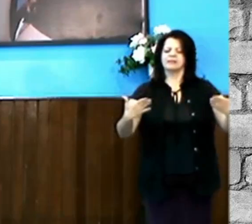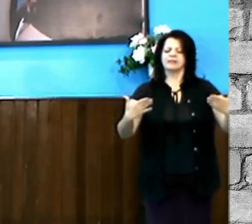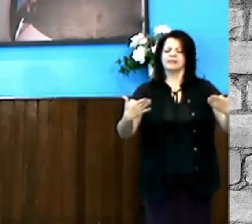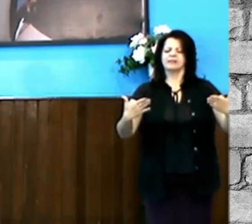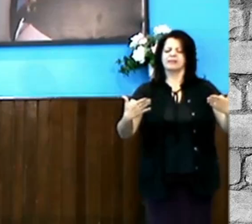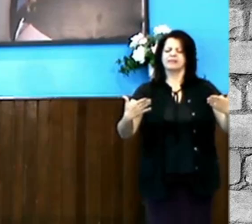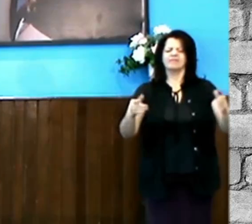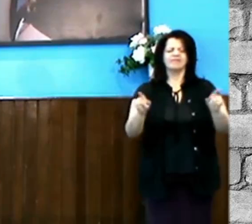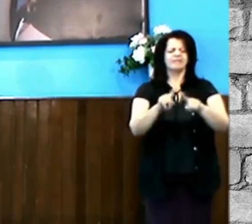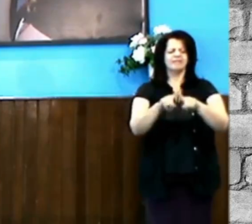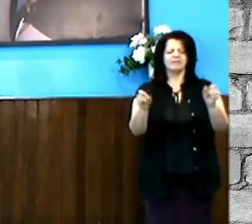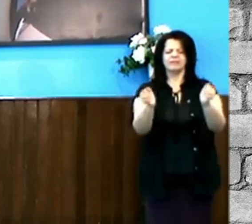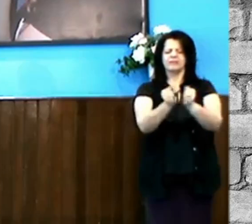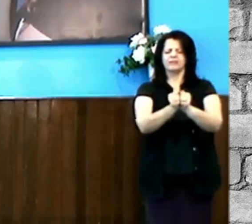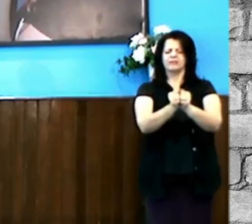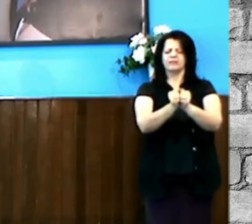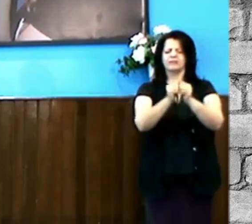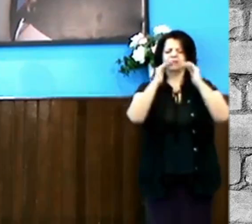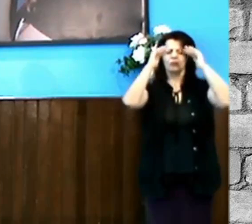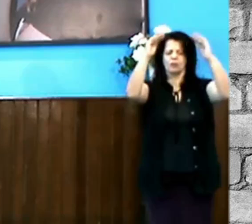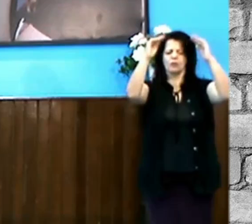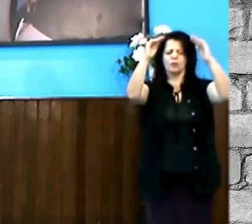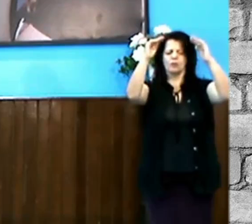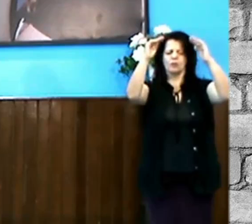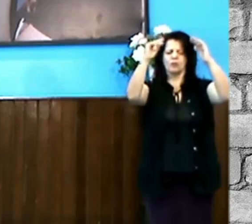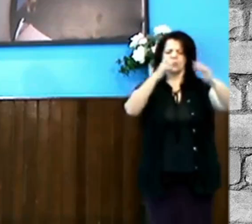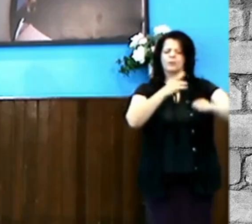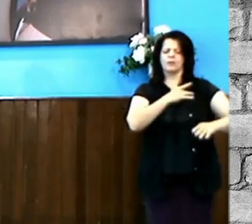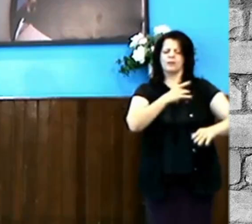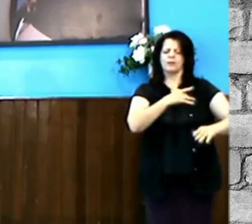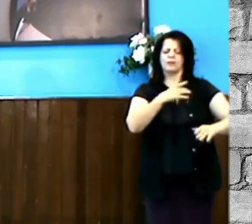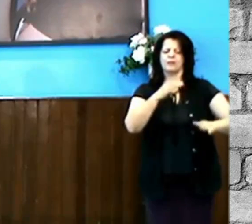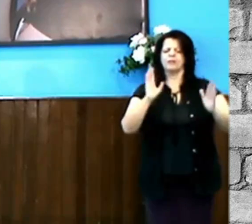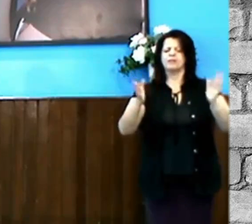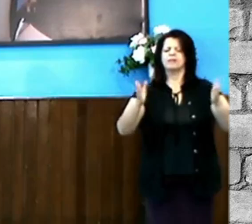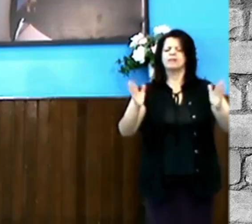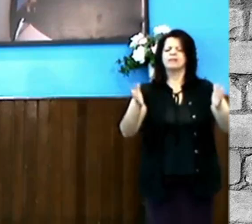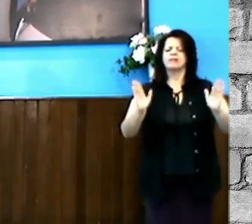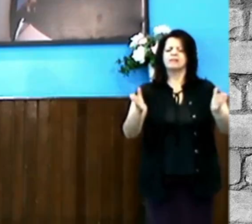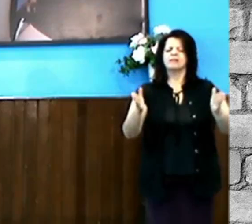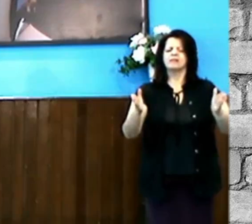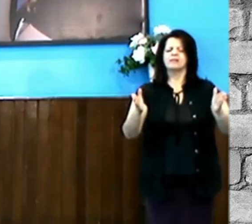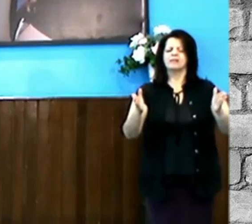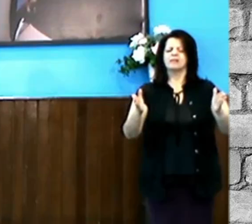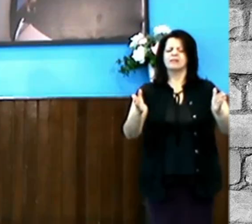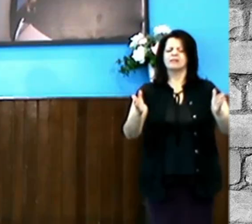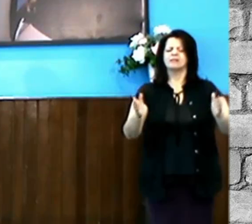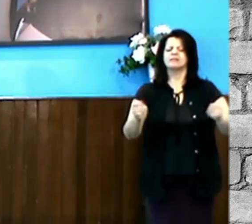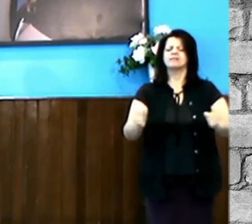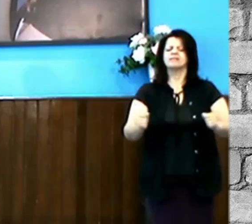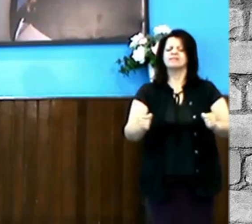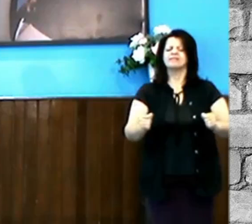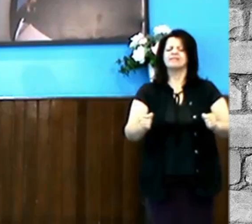mas também com reverência e temor. E é exatamente dessa forma que nós estamos agora, com